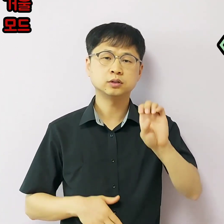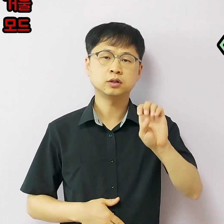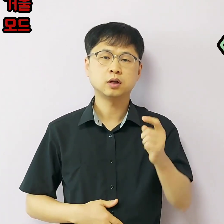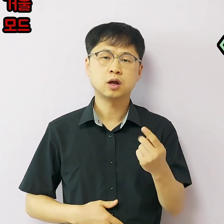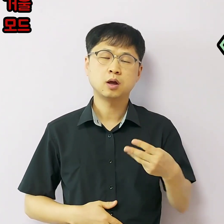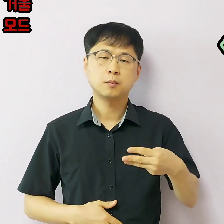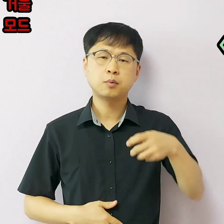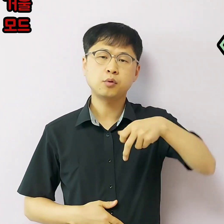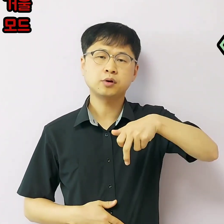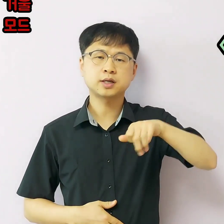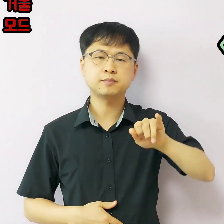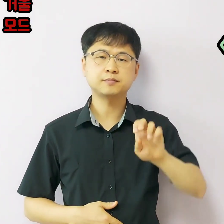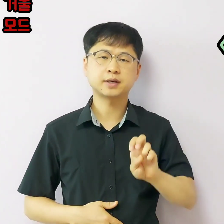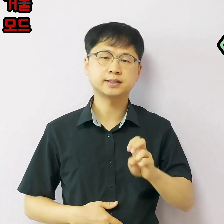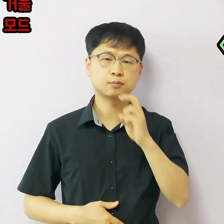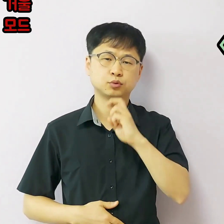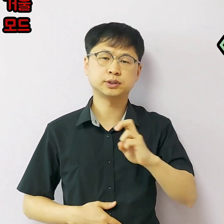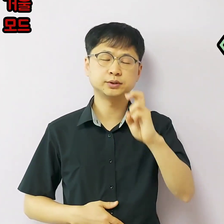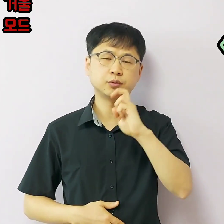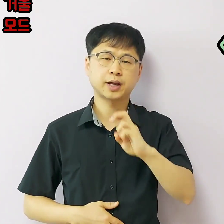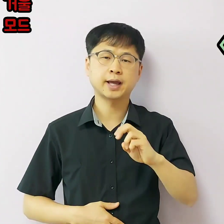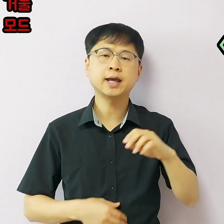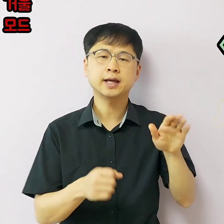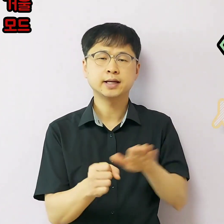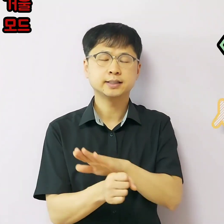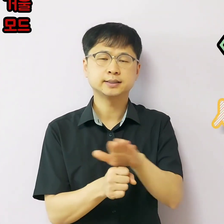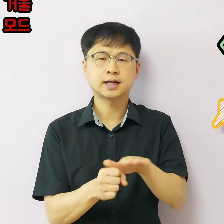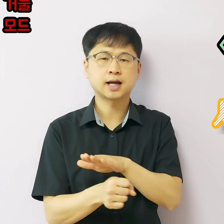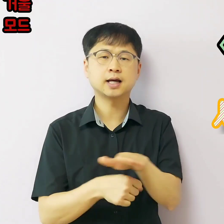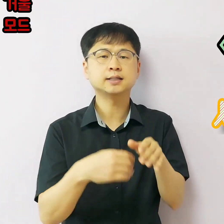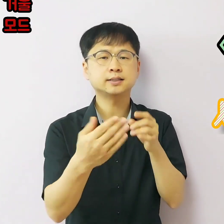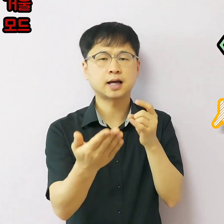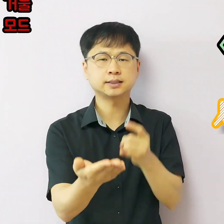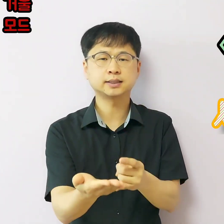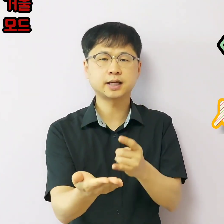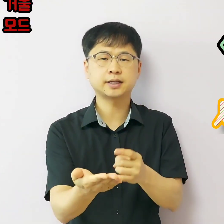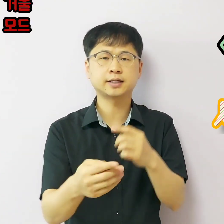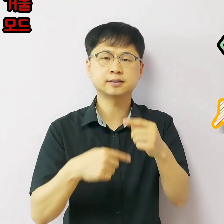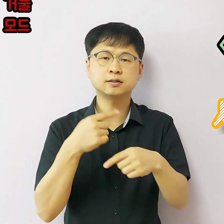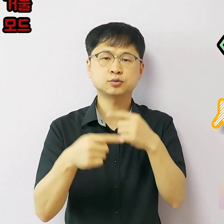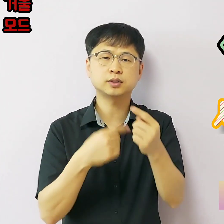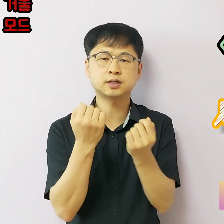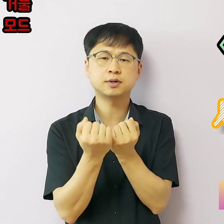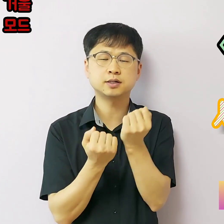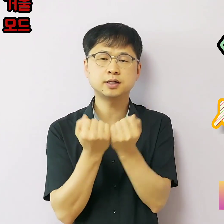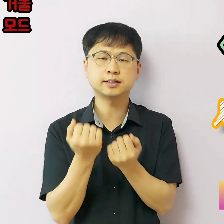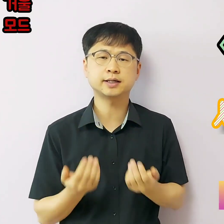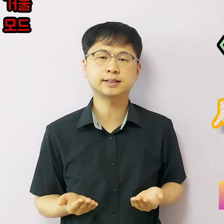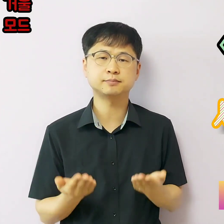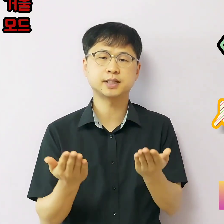오늘은 폴킴님께서 부르신 노래 사랑하는 당신께에 대해서 수어 설명을